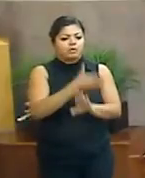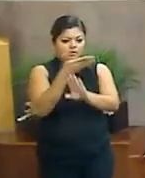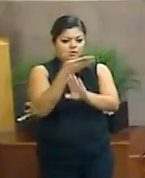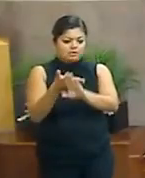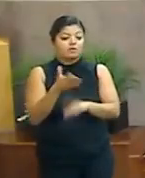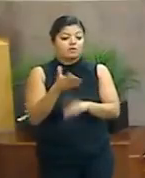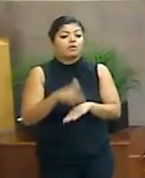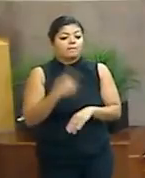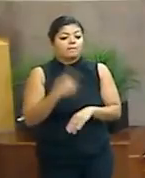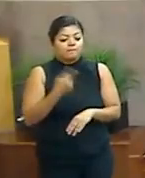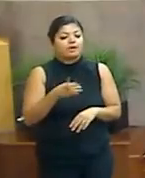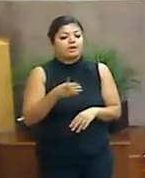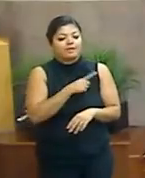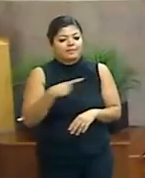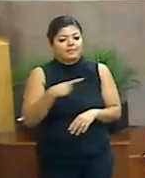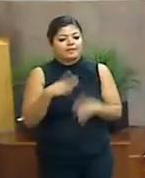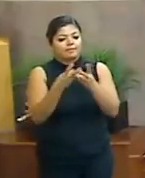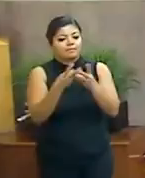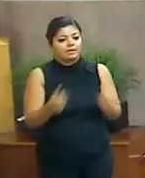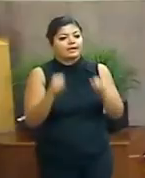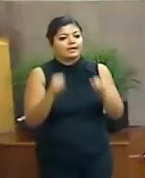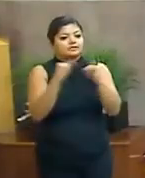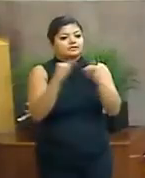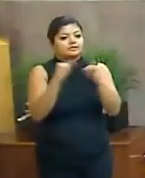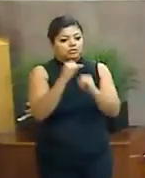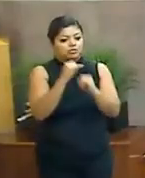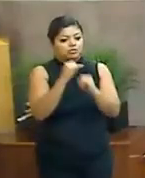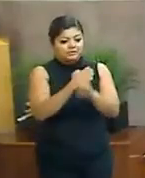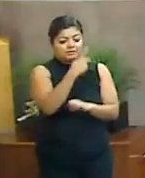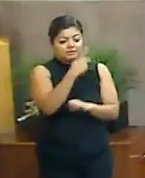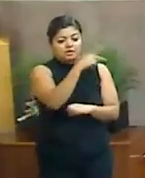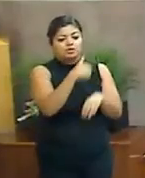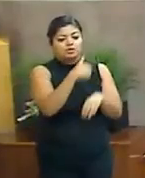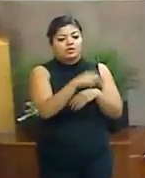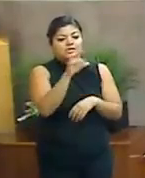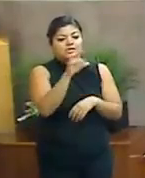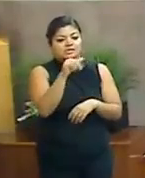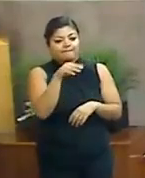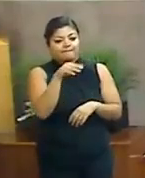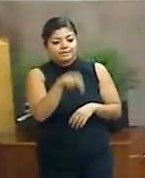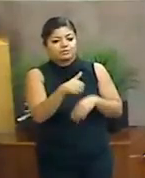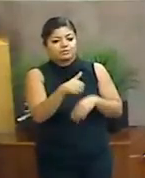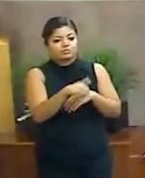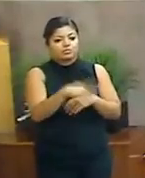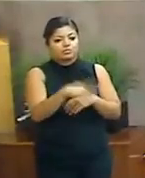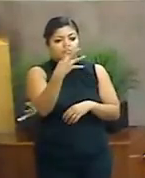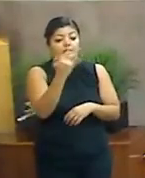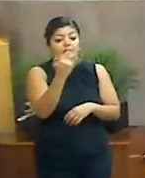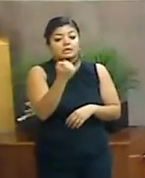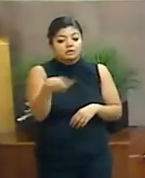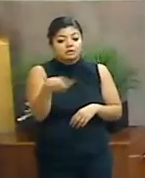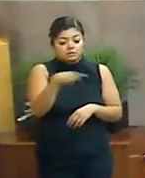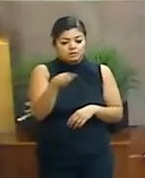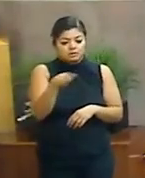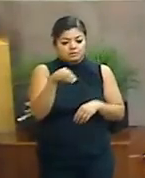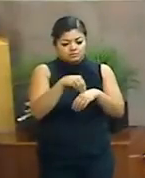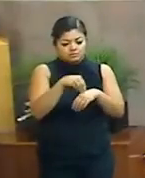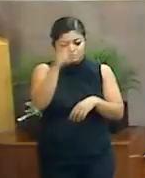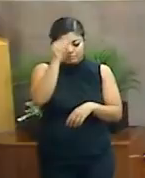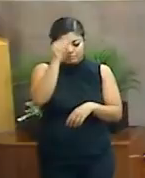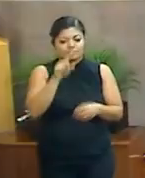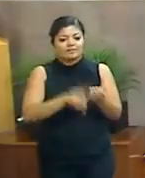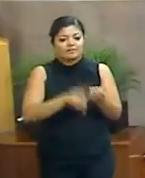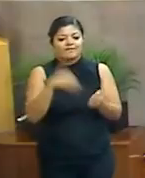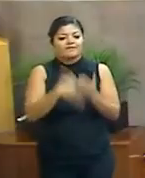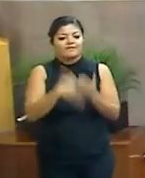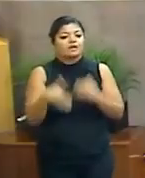lo resuelta por el consejo general del instituto local en el dictamen número 4 y el respectivo punto de acuerdo ante la notoria y procedencia de la